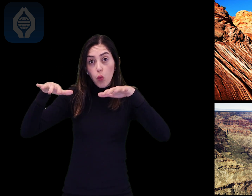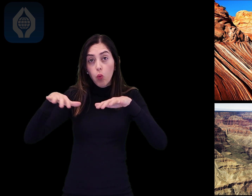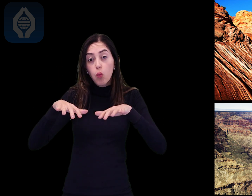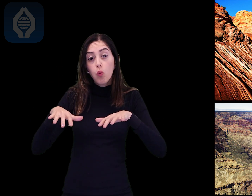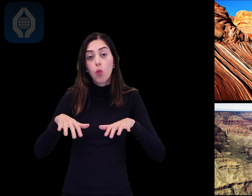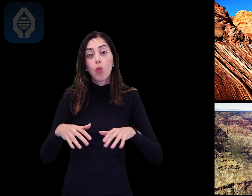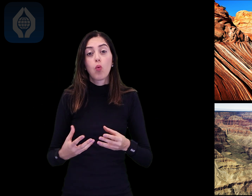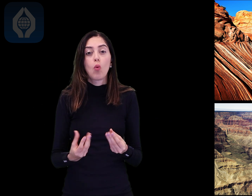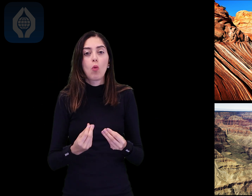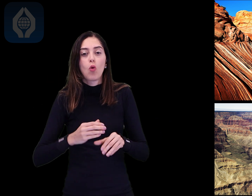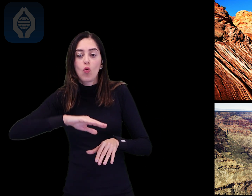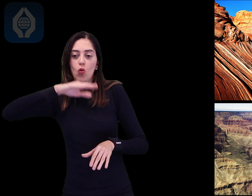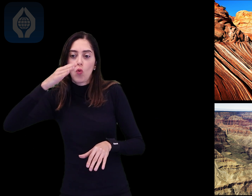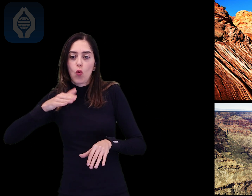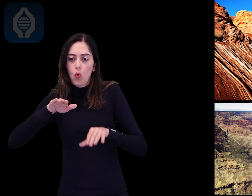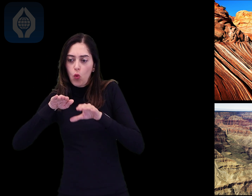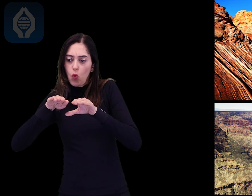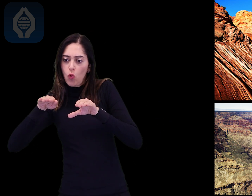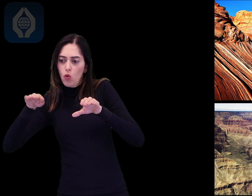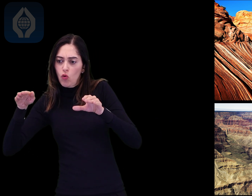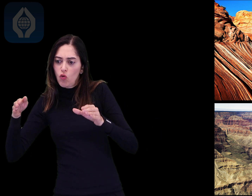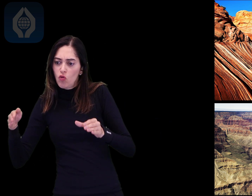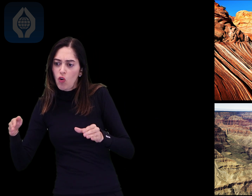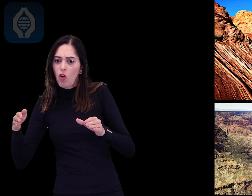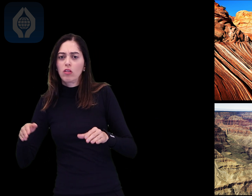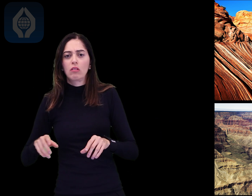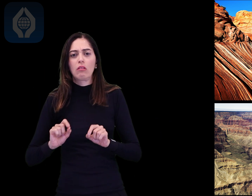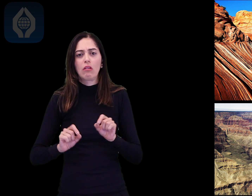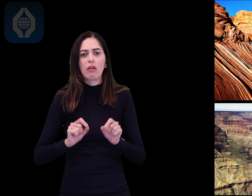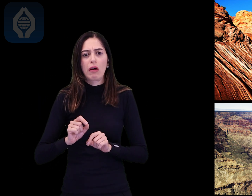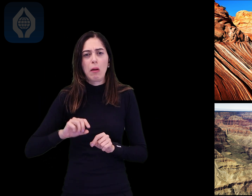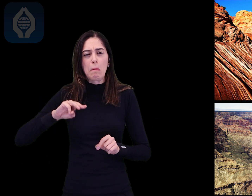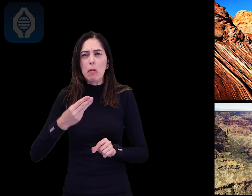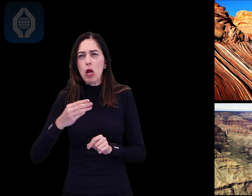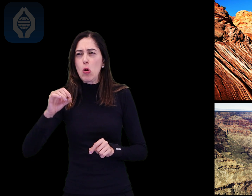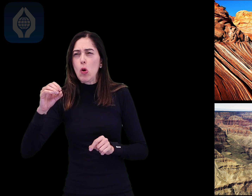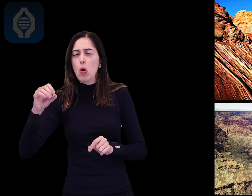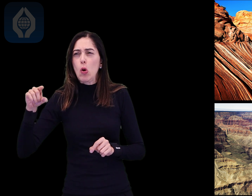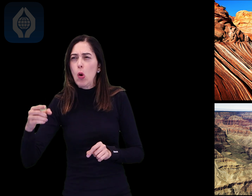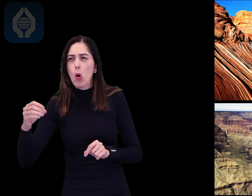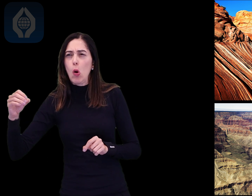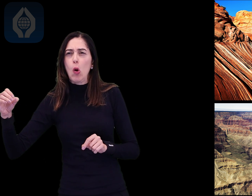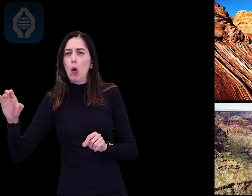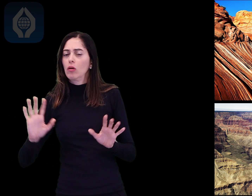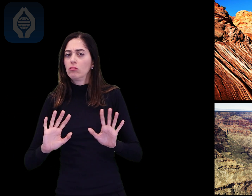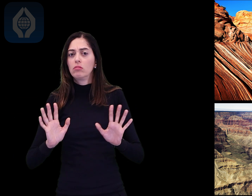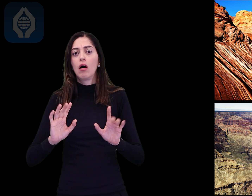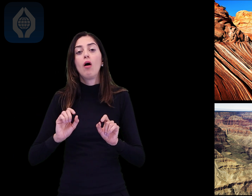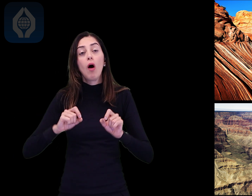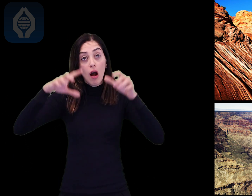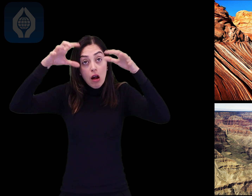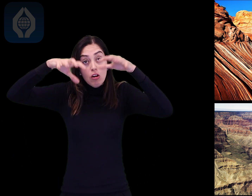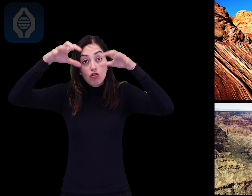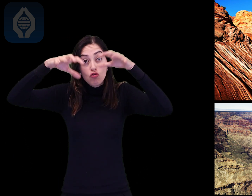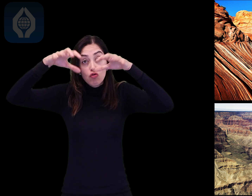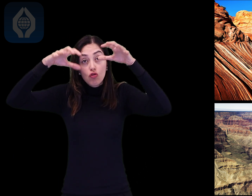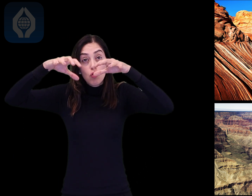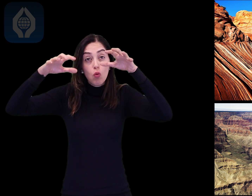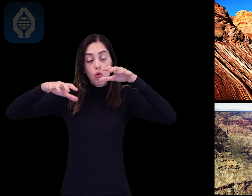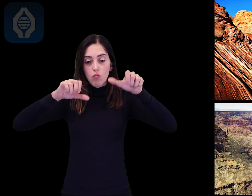foram formadas em milhões de anos, como alguns ensinam, mas sim através do dilúvio. Quanto mais aprendemos